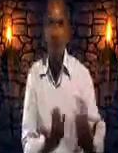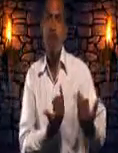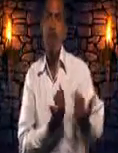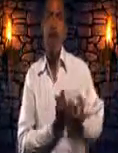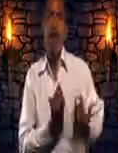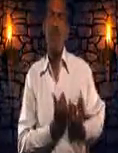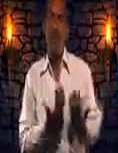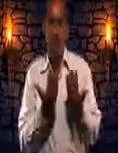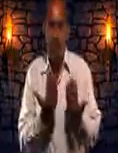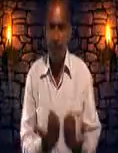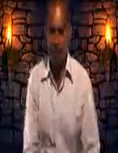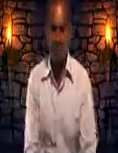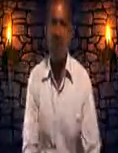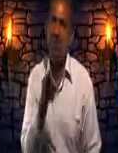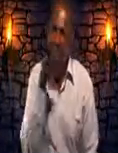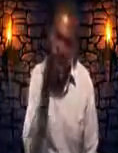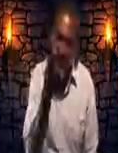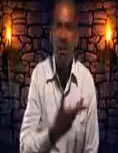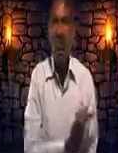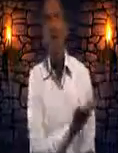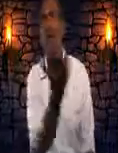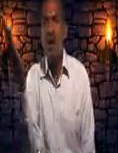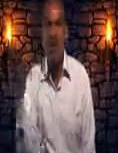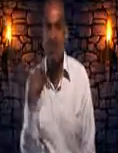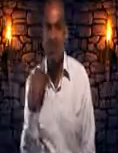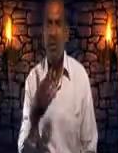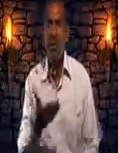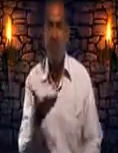முழுவதும் பாவத்தில் பிறந்த நீ எங்களுக்கு